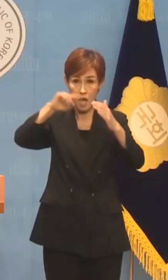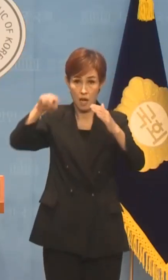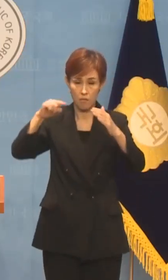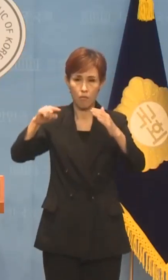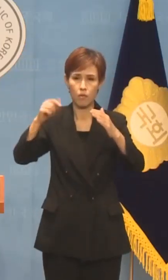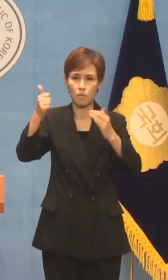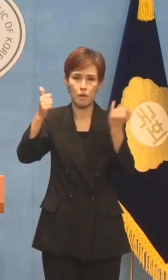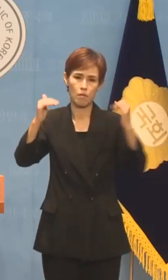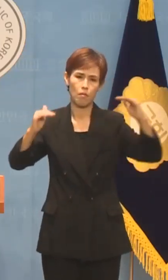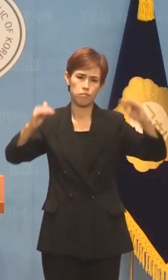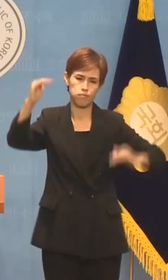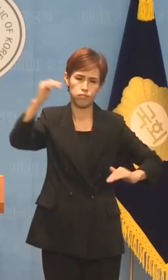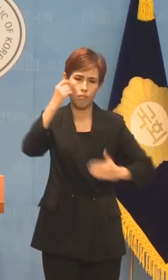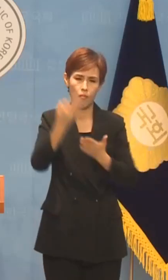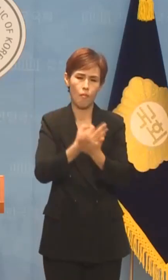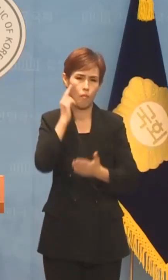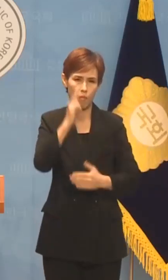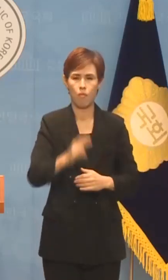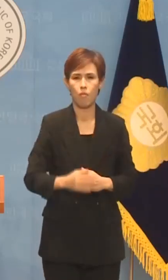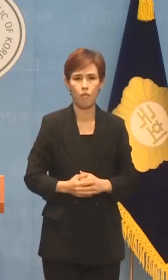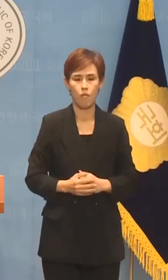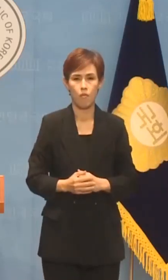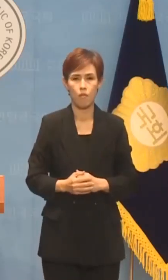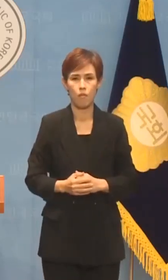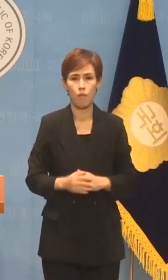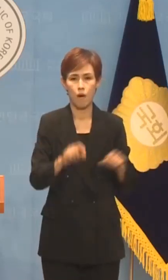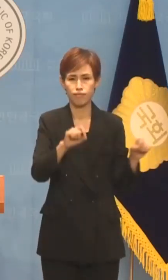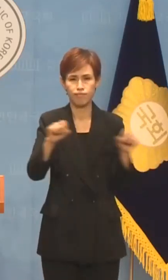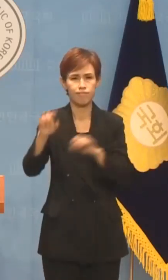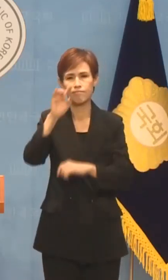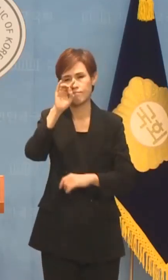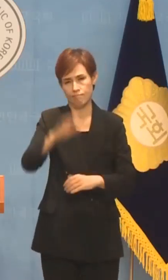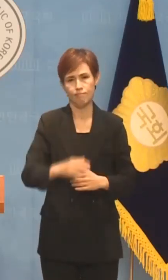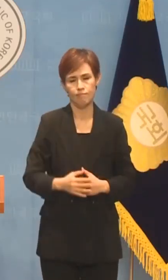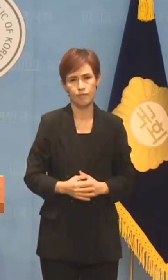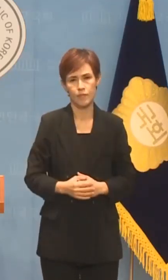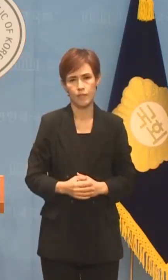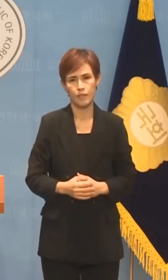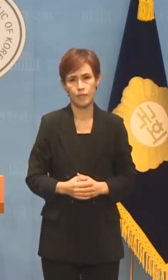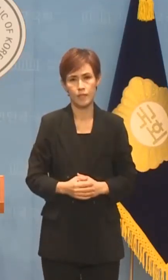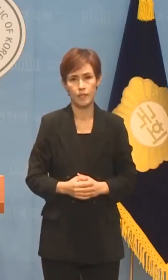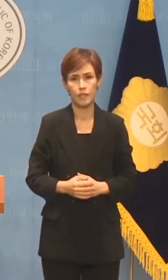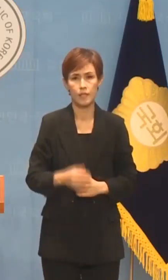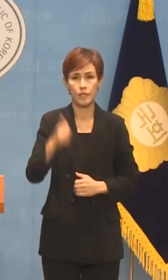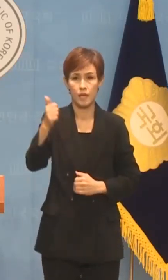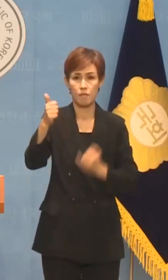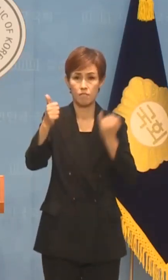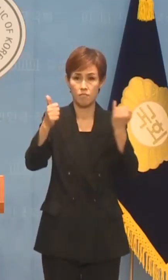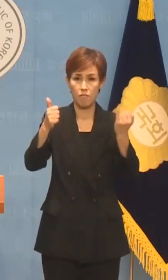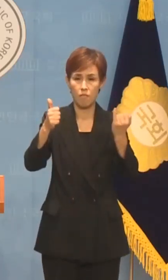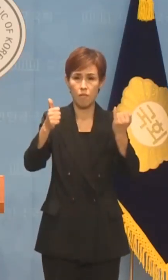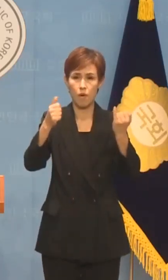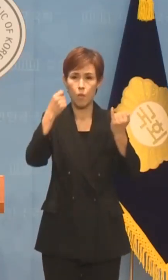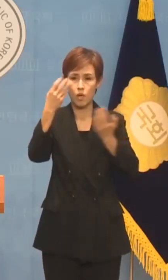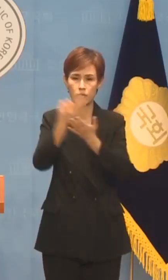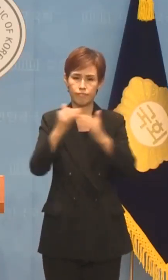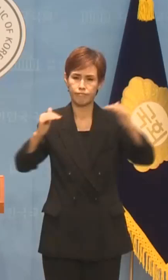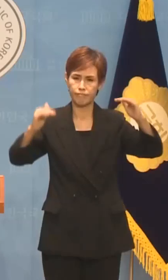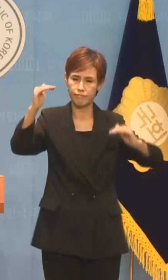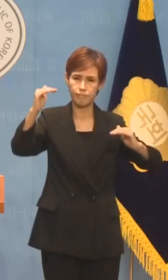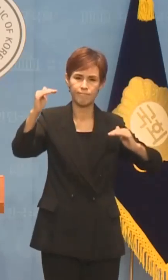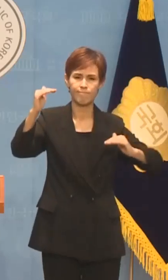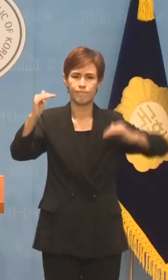높은 수준입니다. 더는 미룰 수 없습니다. 성별 임금 격차 해소를